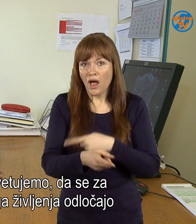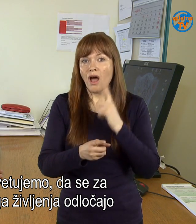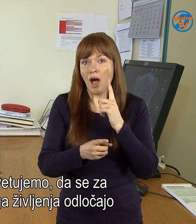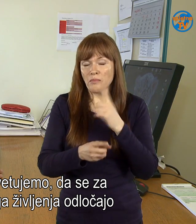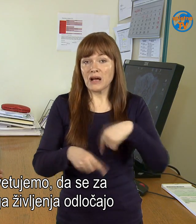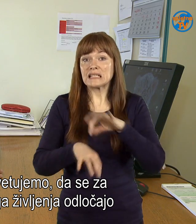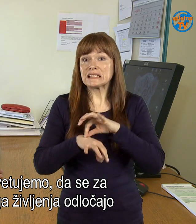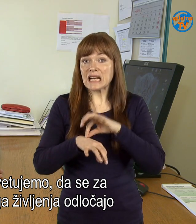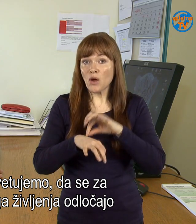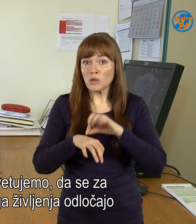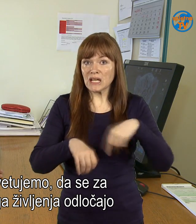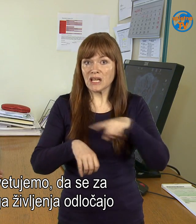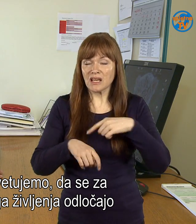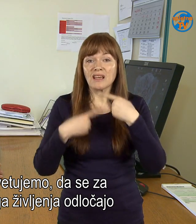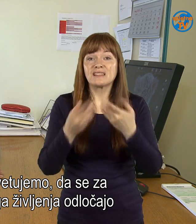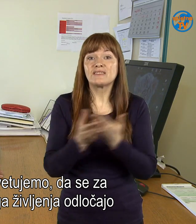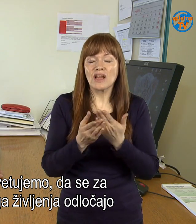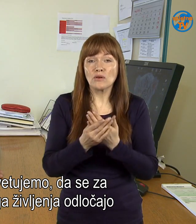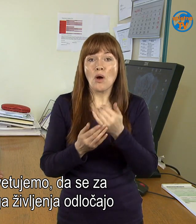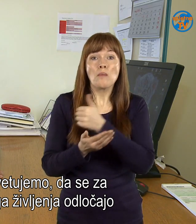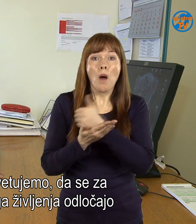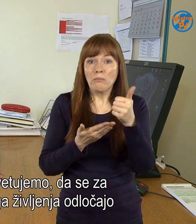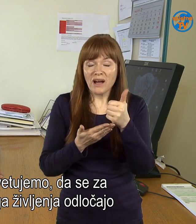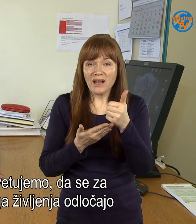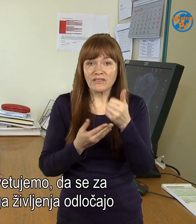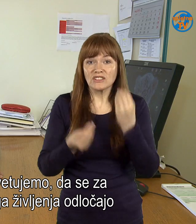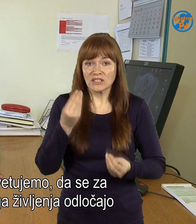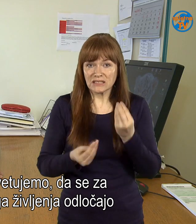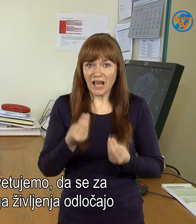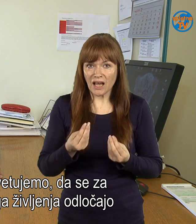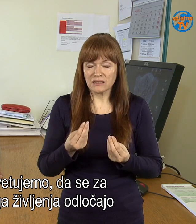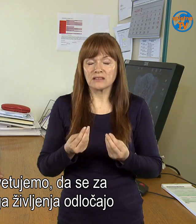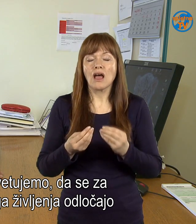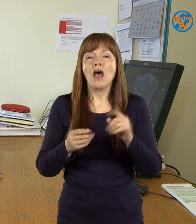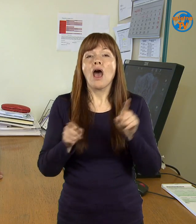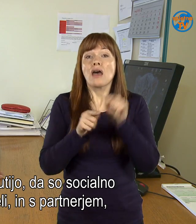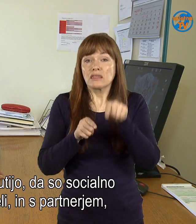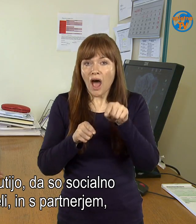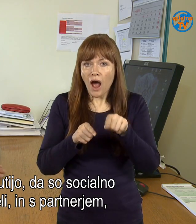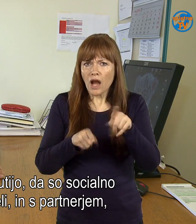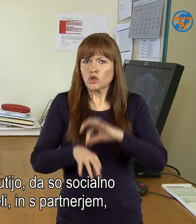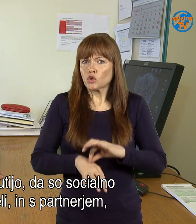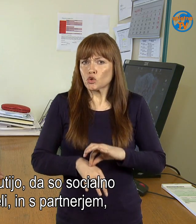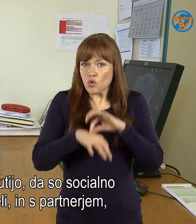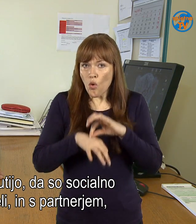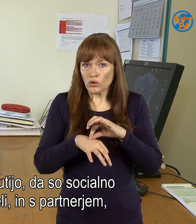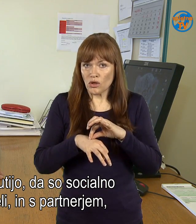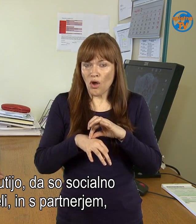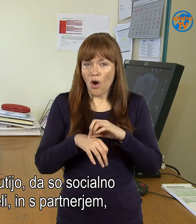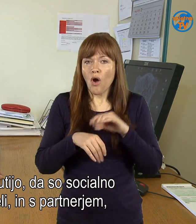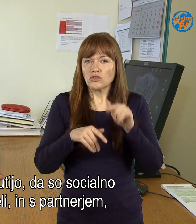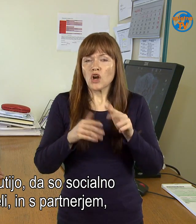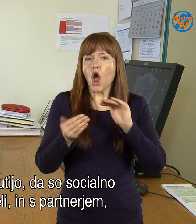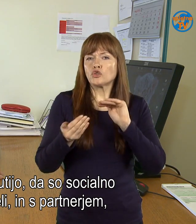Zdravniki pa svetujemo, da se za začetek spolnega življenja odločajo šele takrat, ko